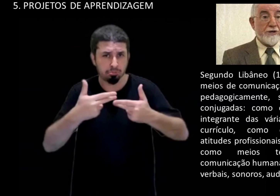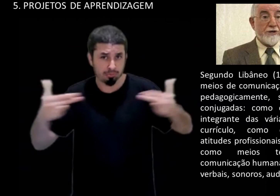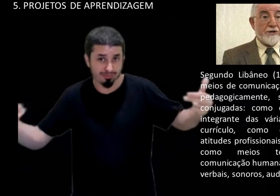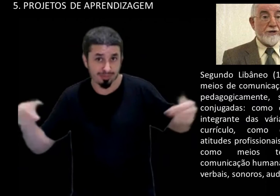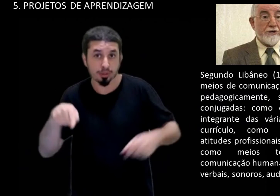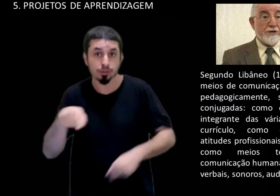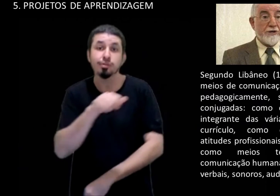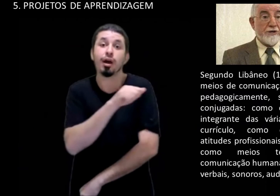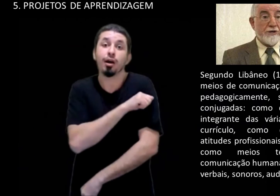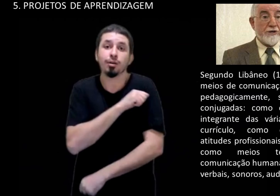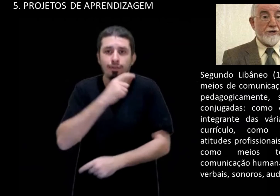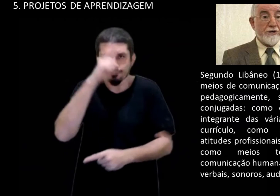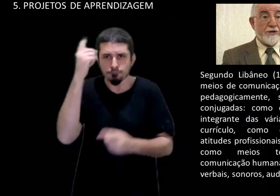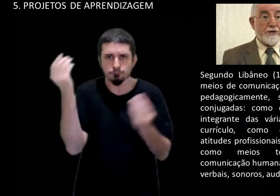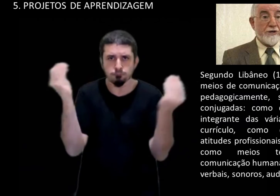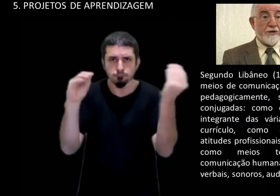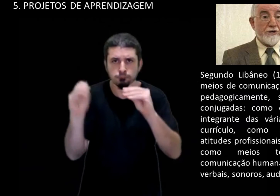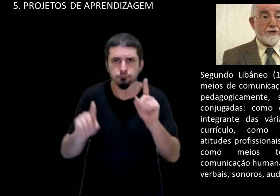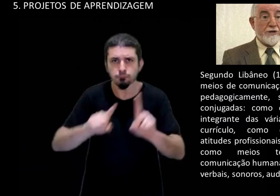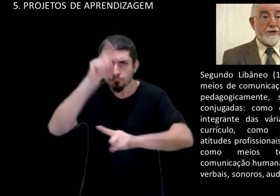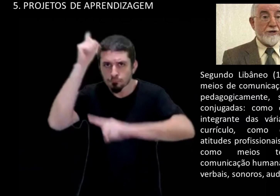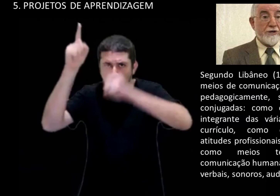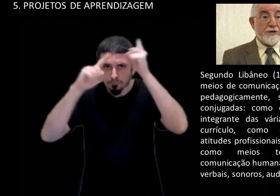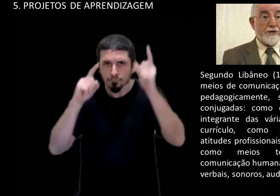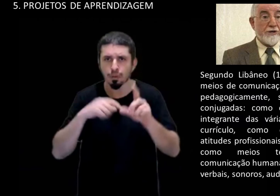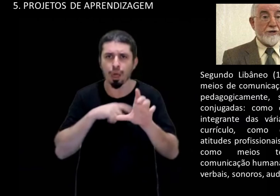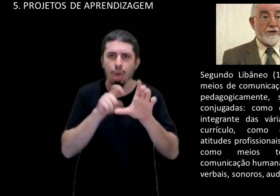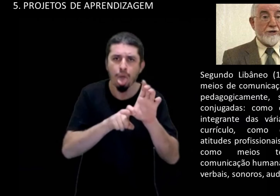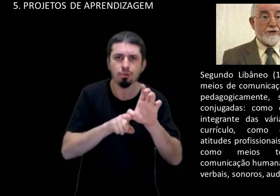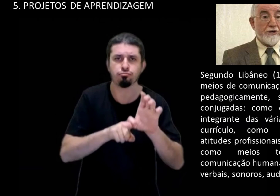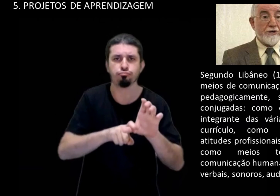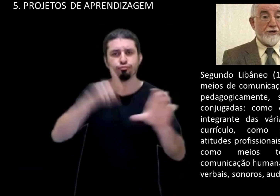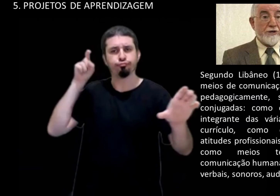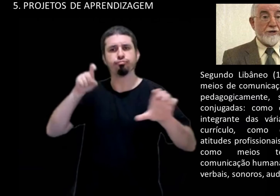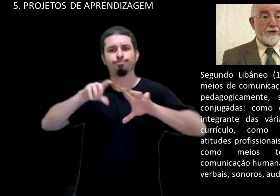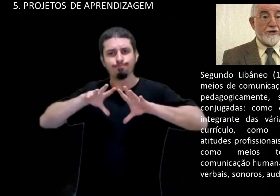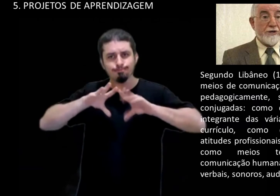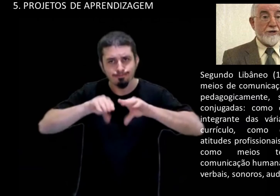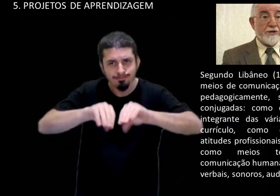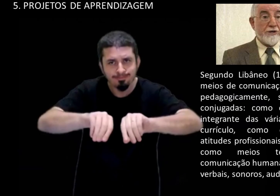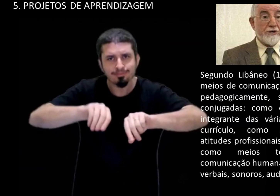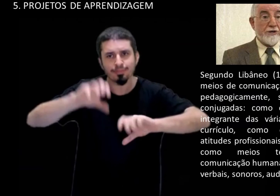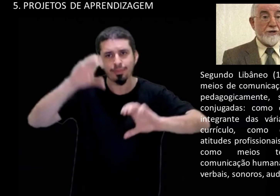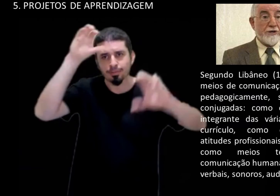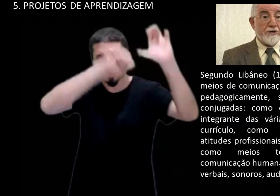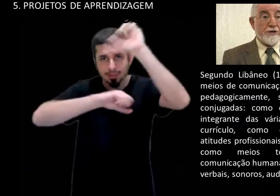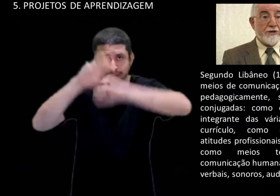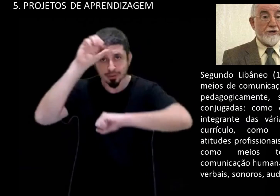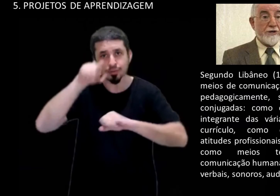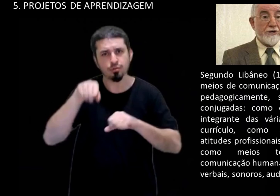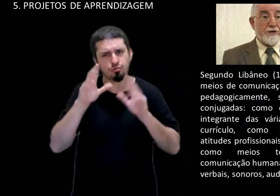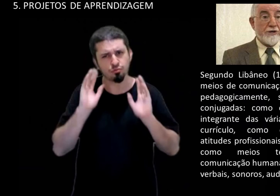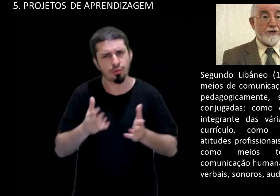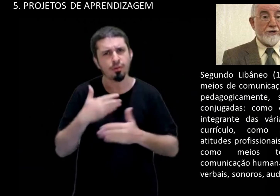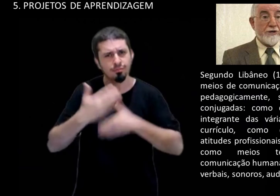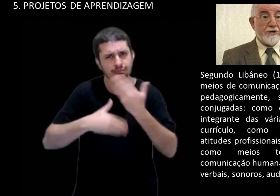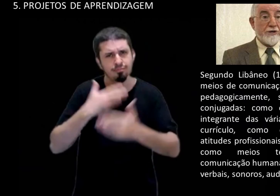multimeios em geral, os alunos desenvolvem a criatividade, a autonomia e a busca pelo saber.